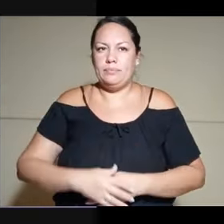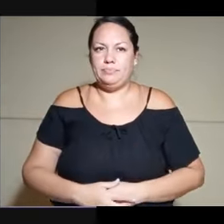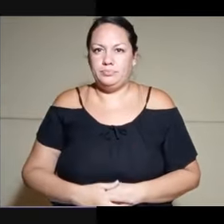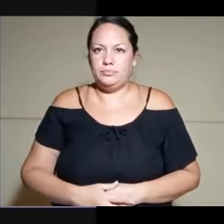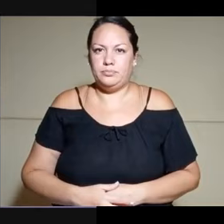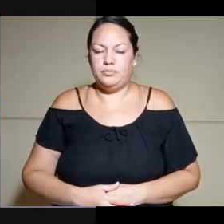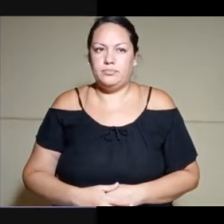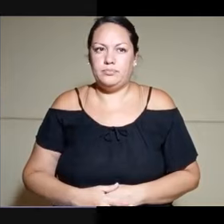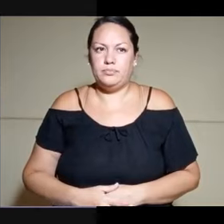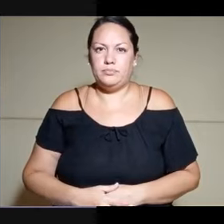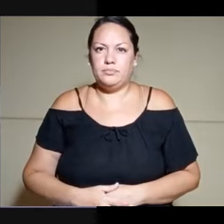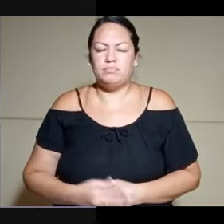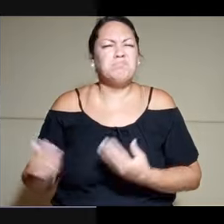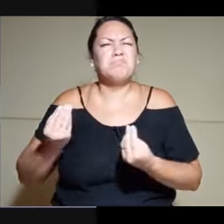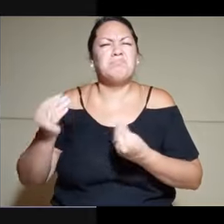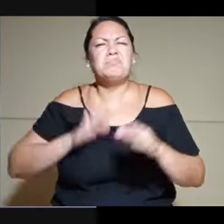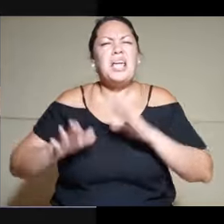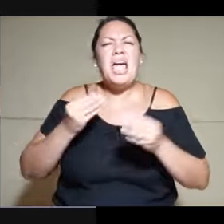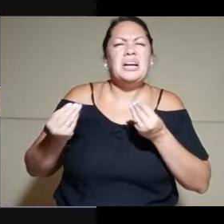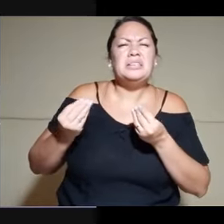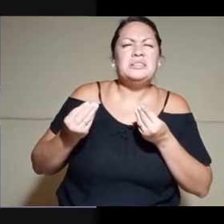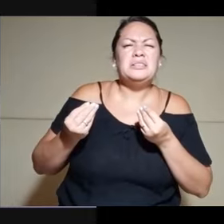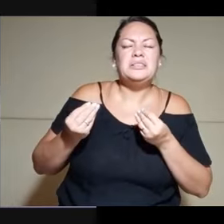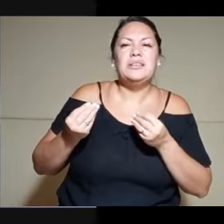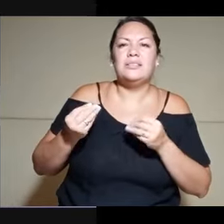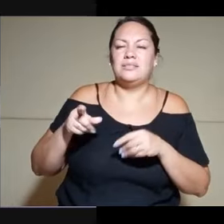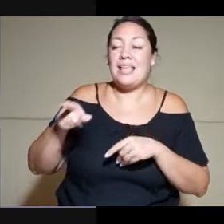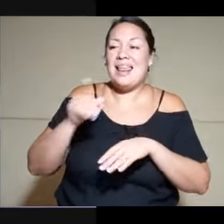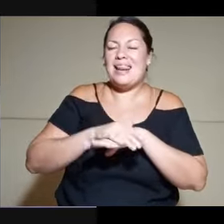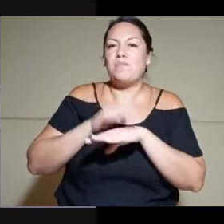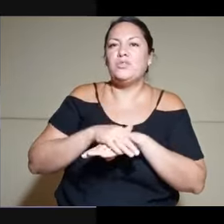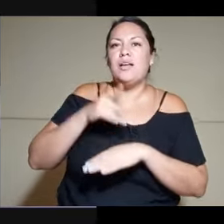Pregunto, ¿qué hace ese nervio? Es el nervio movilidad de la lengua. ¿Qué es de los músculos?